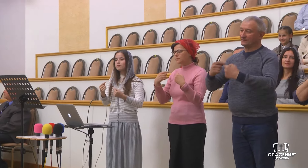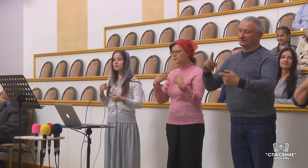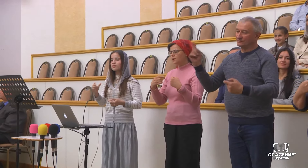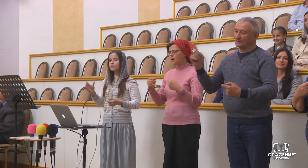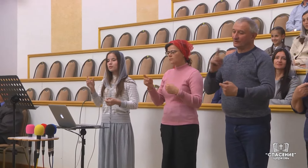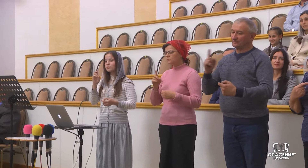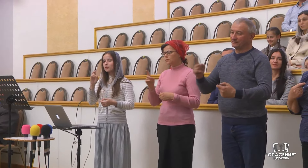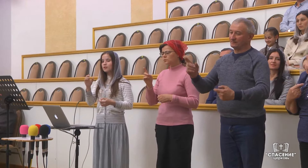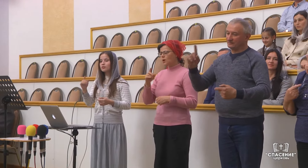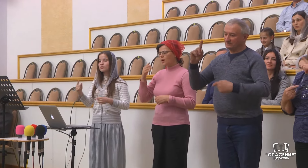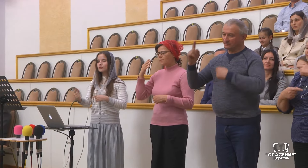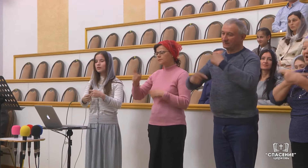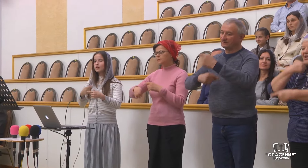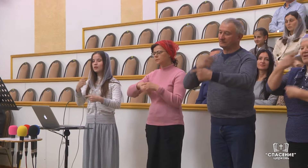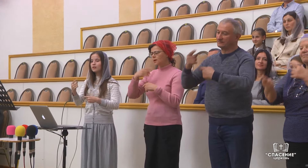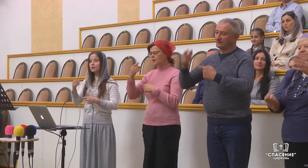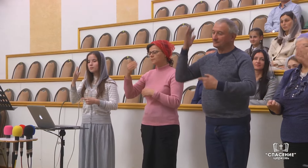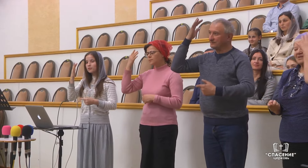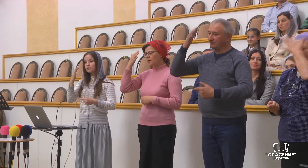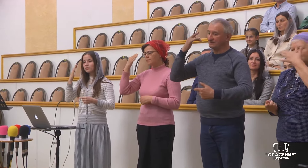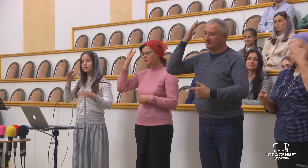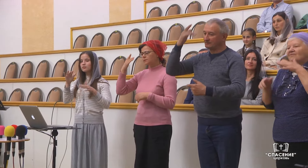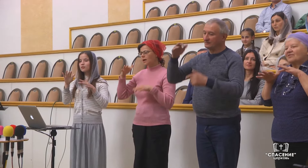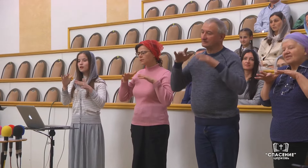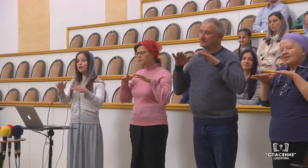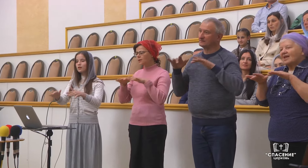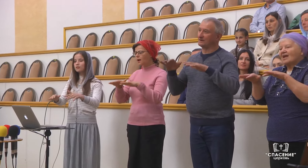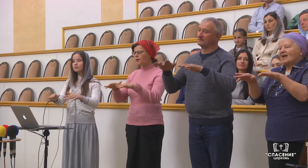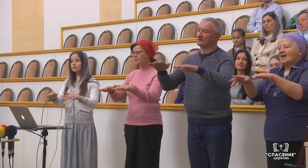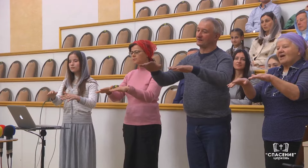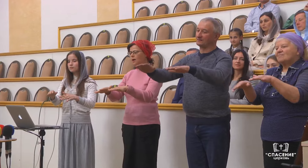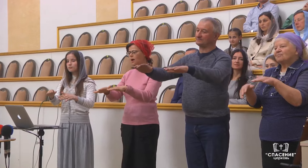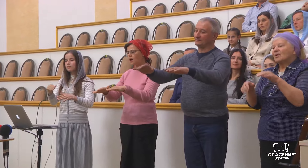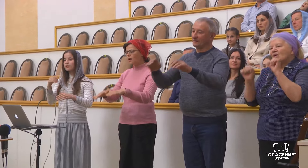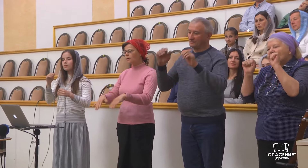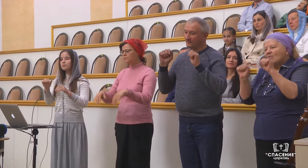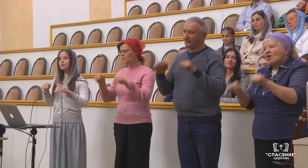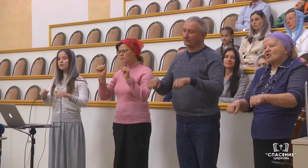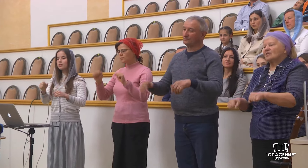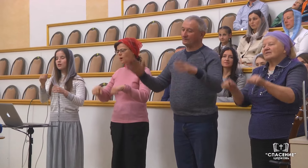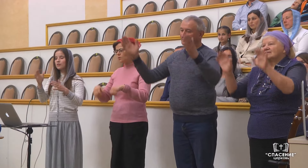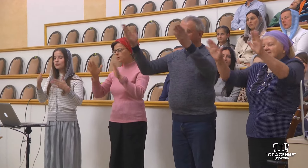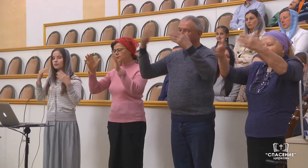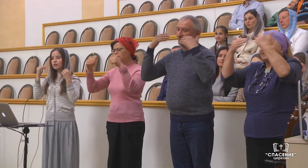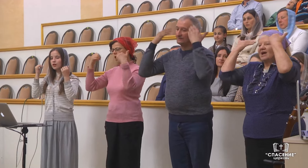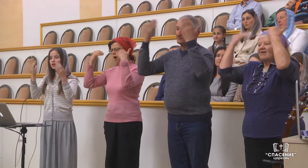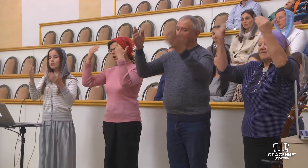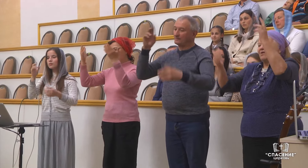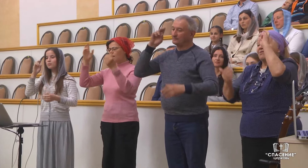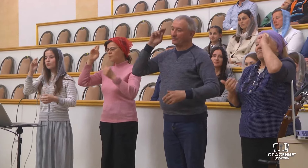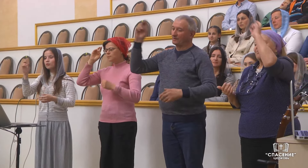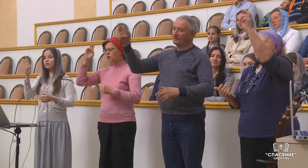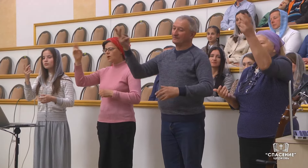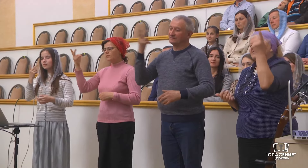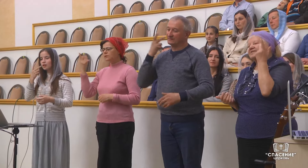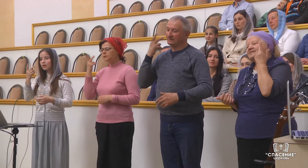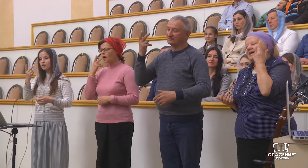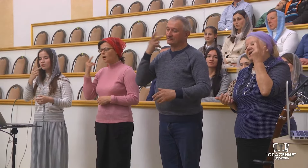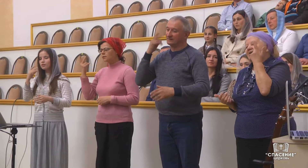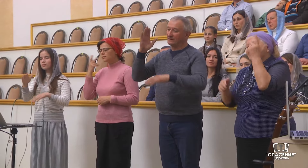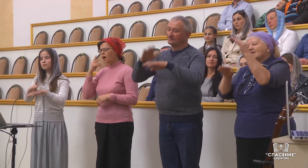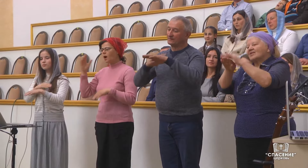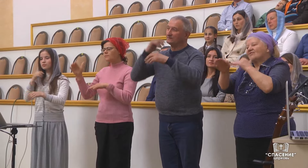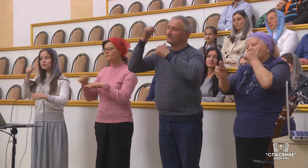чтобы через все мысли и дела мог прославлен быть Бог всегда.